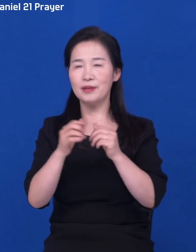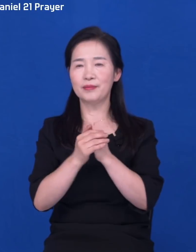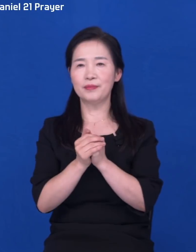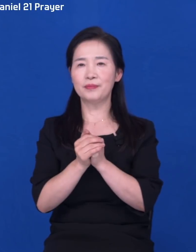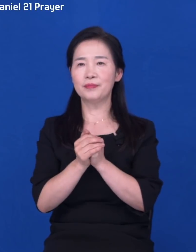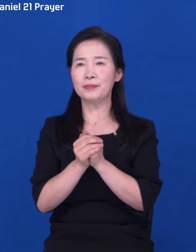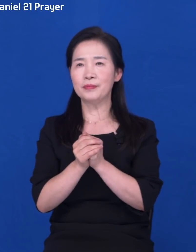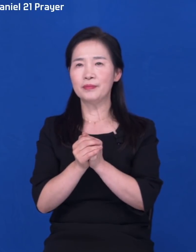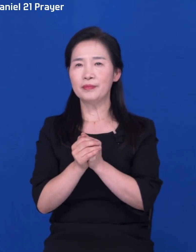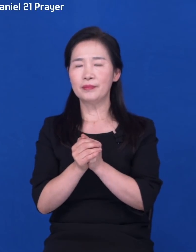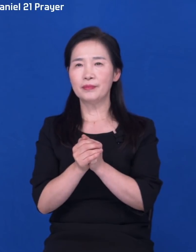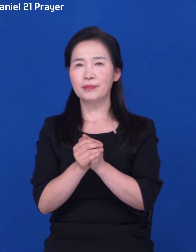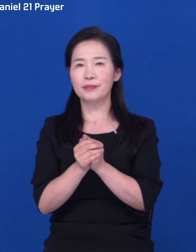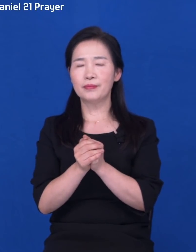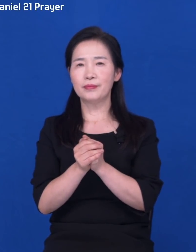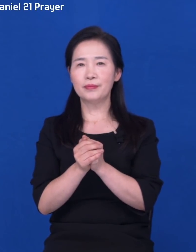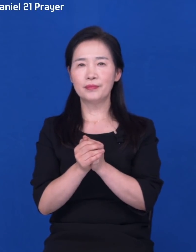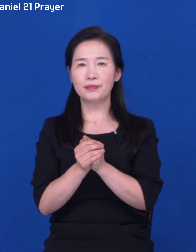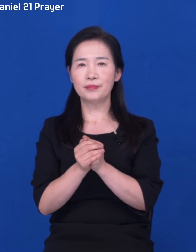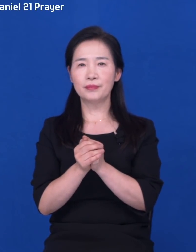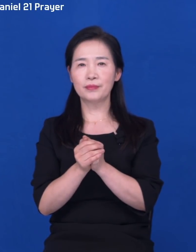말씀입니다.